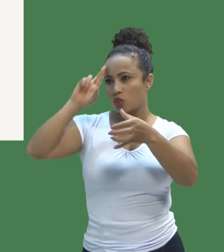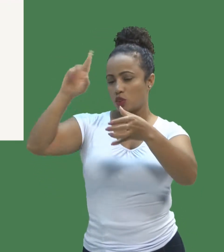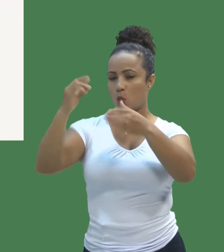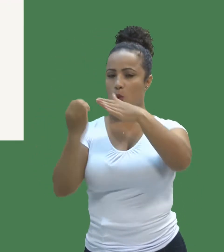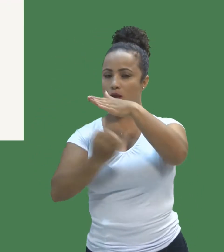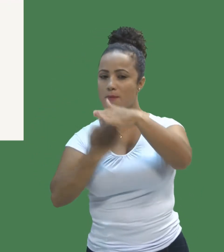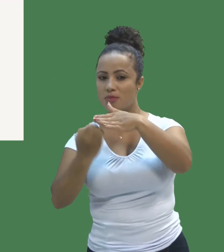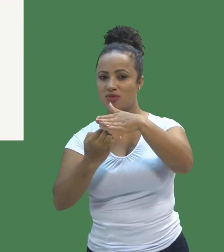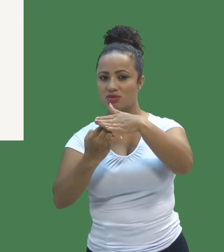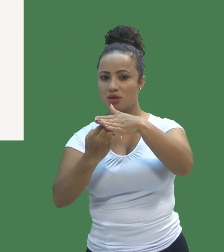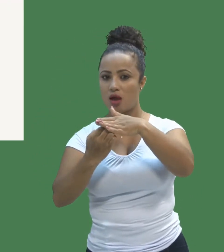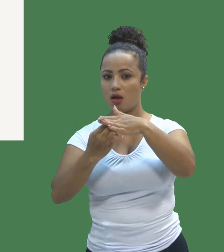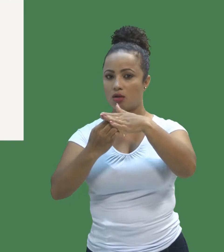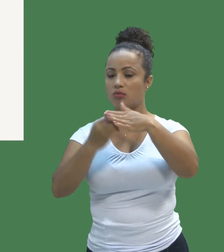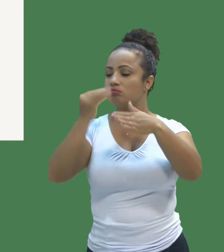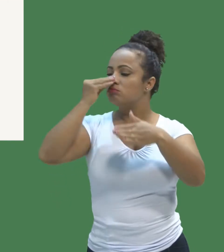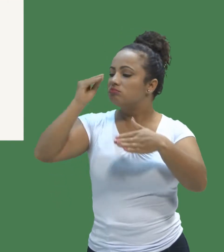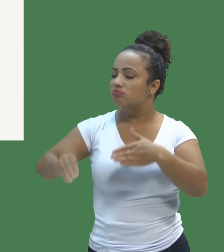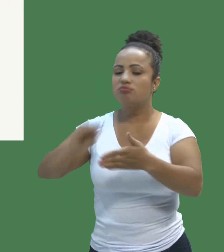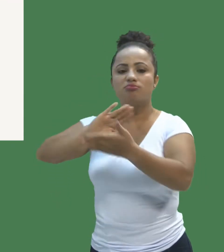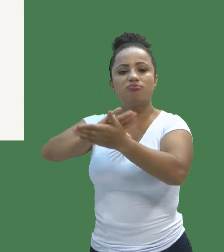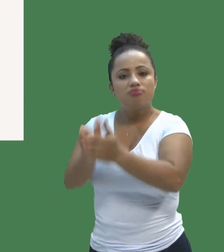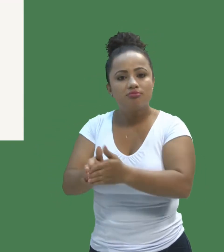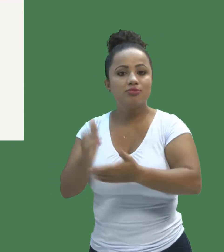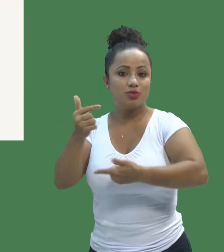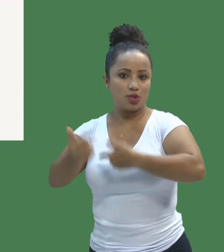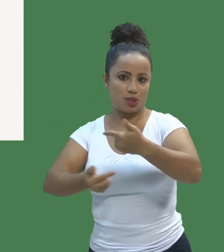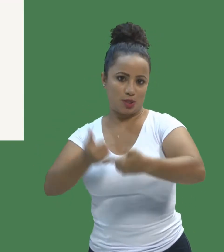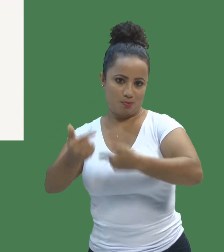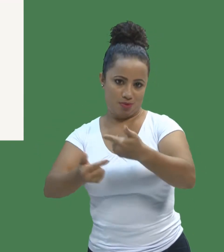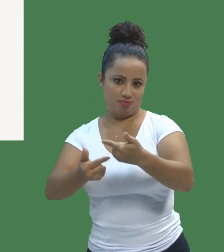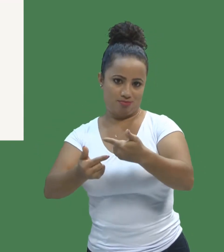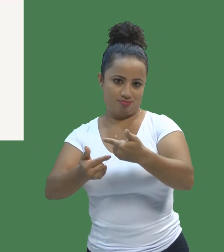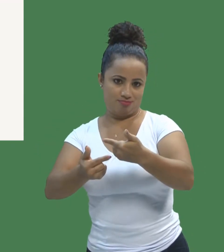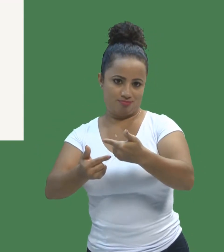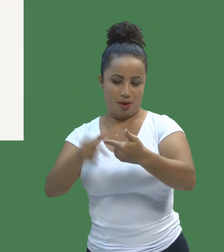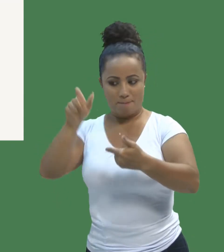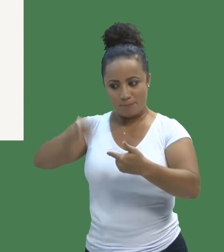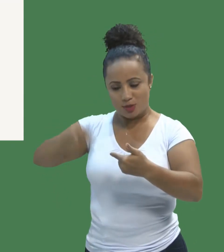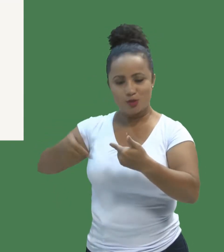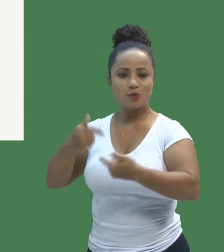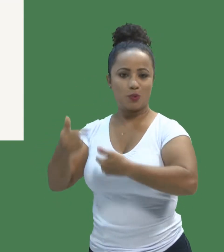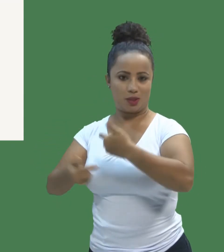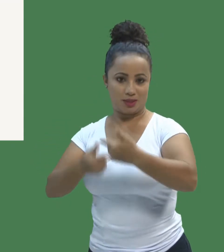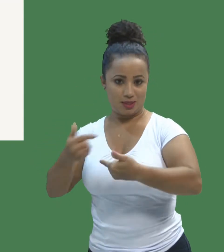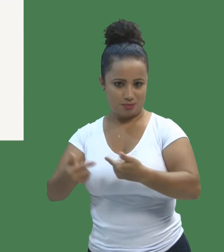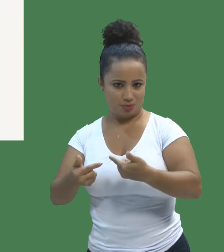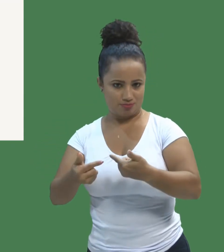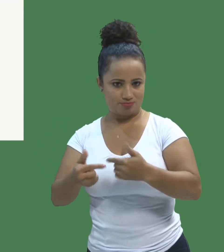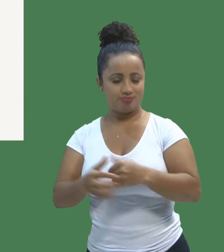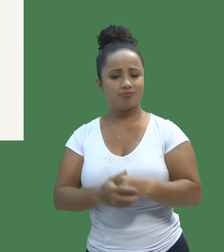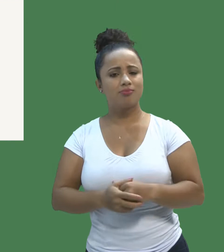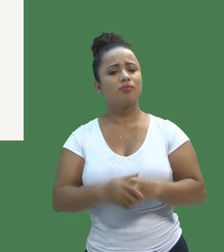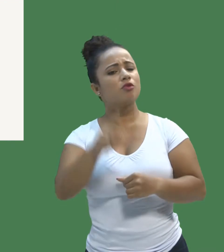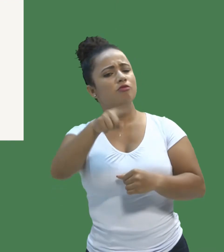de produção em detrimento da grande massa que luta e trabalha para